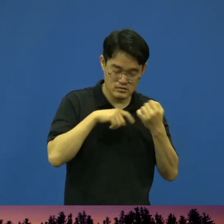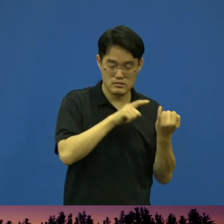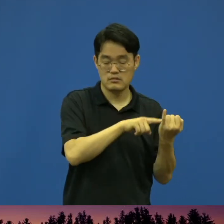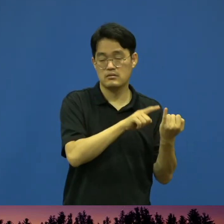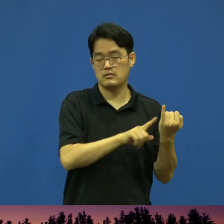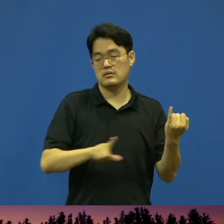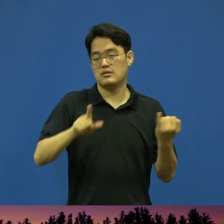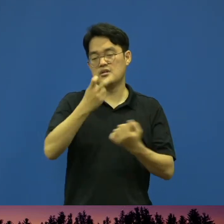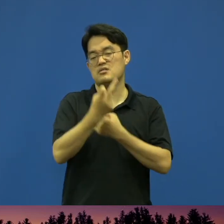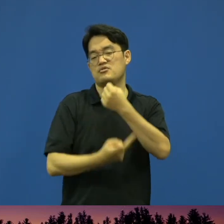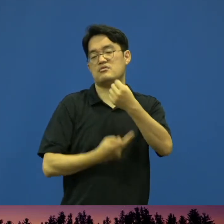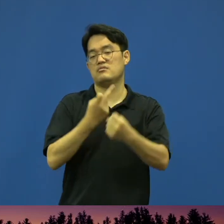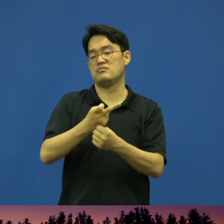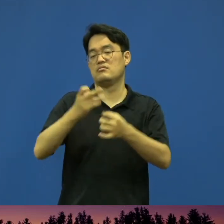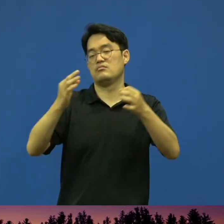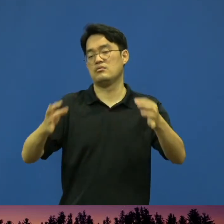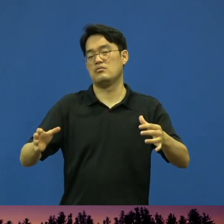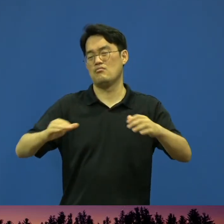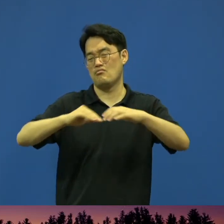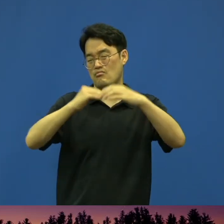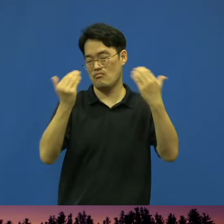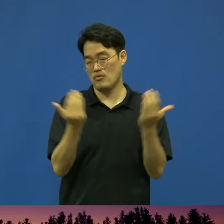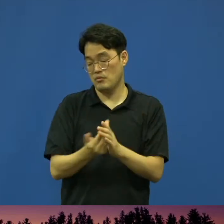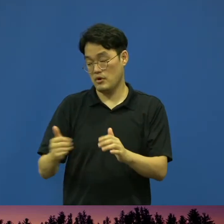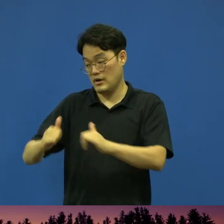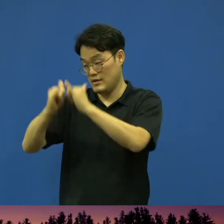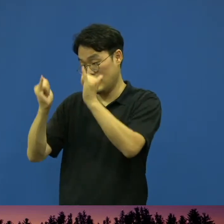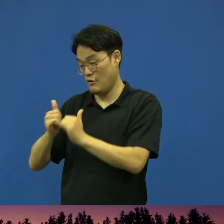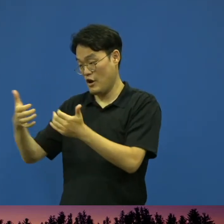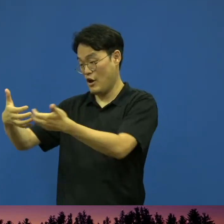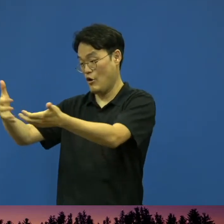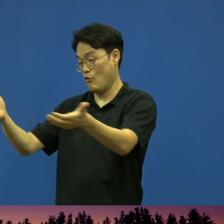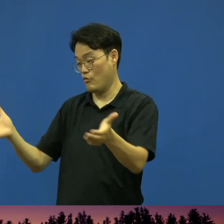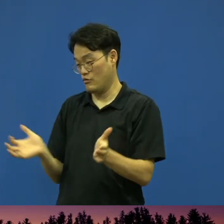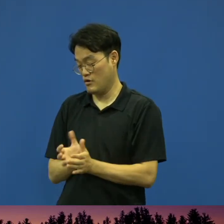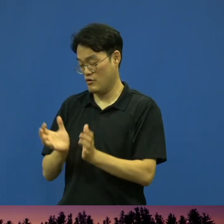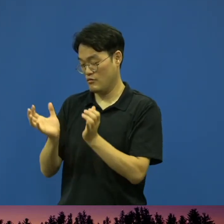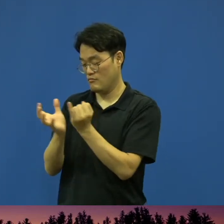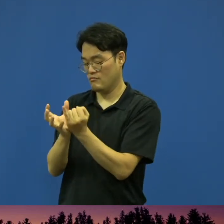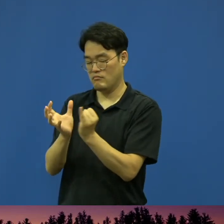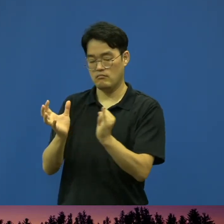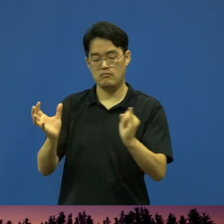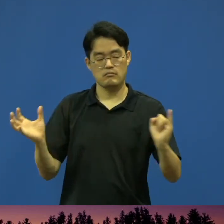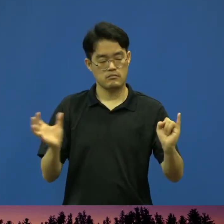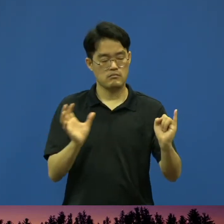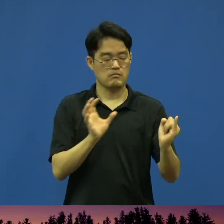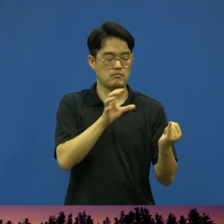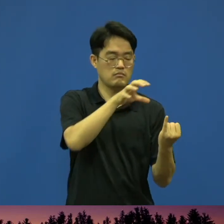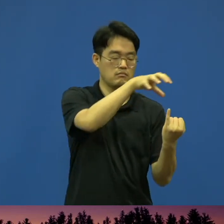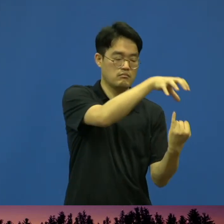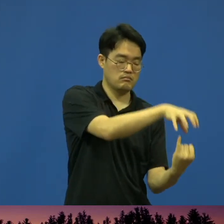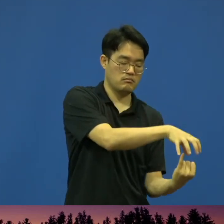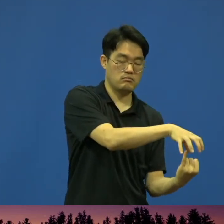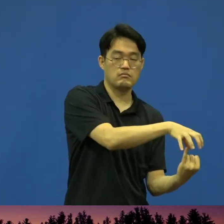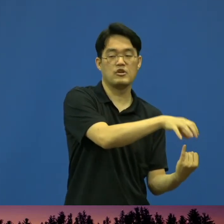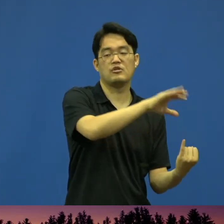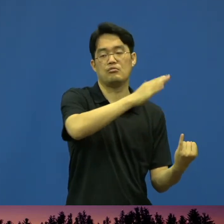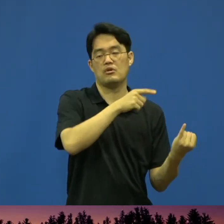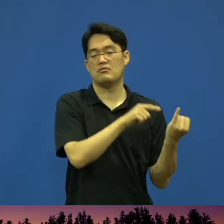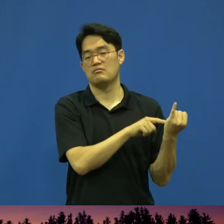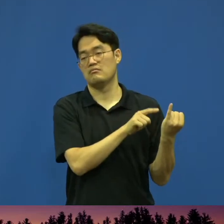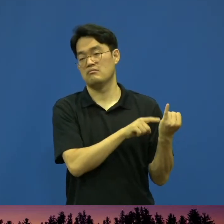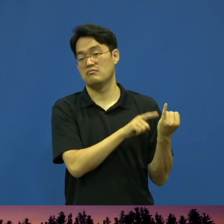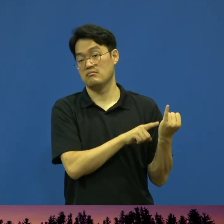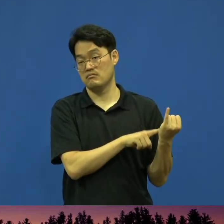존재였습니다. 완벽하게 사회와 공동체와 가족으로부터 버림받는 존재가 되었습니다.